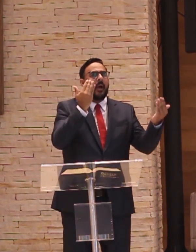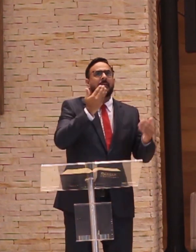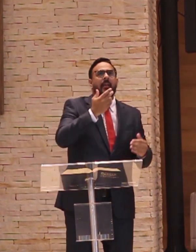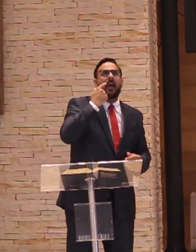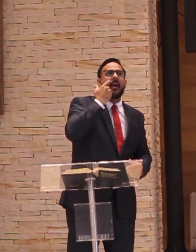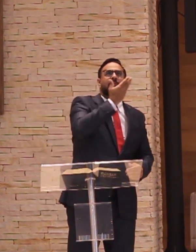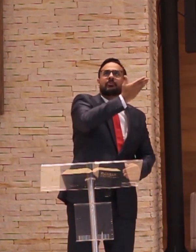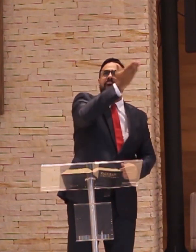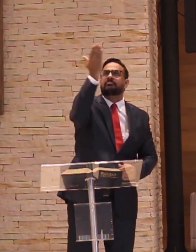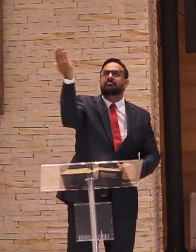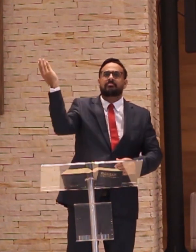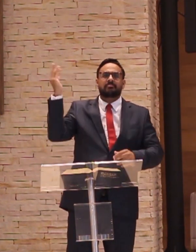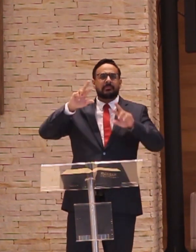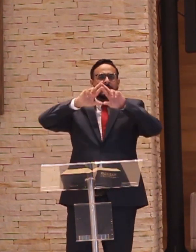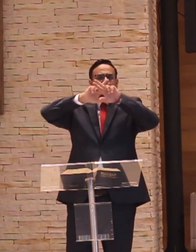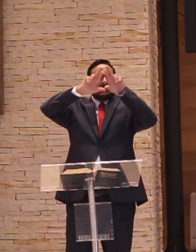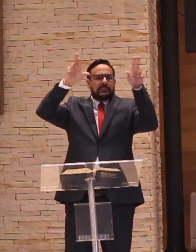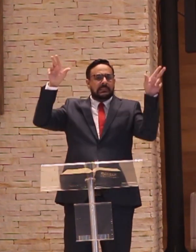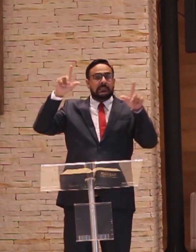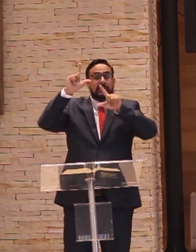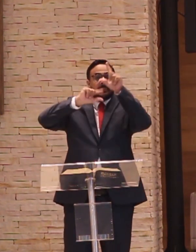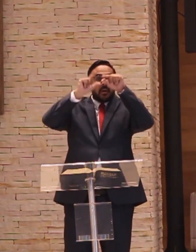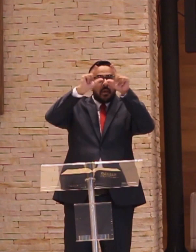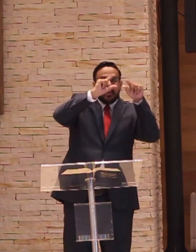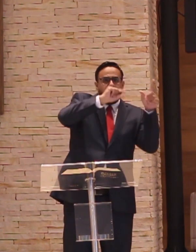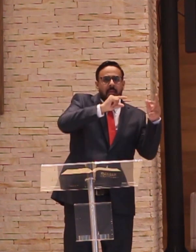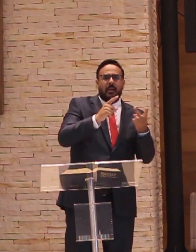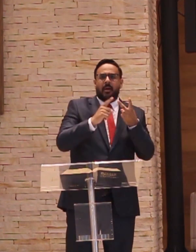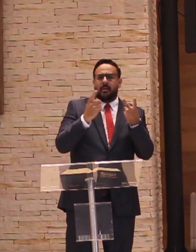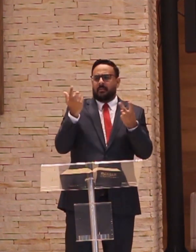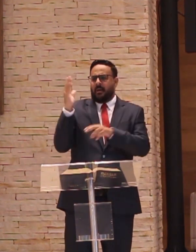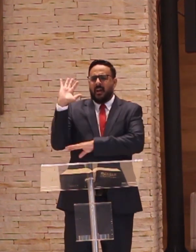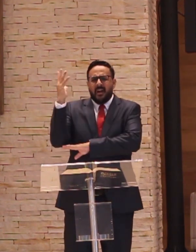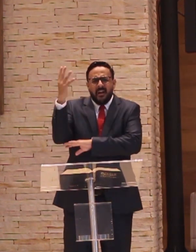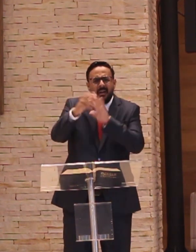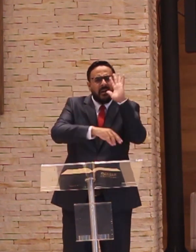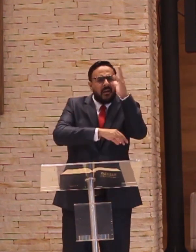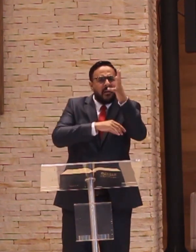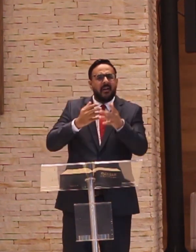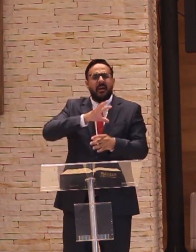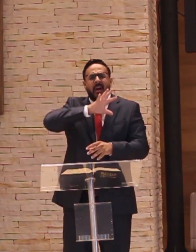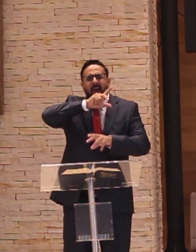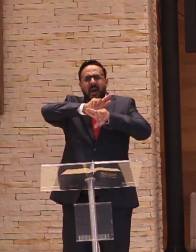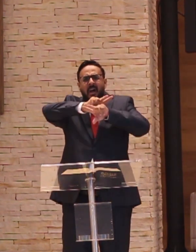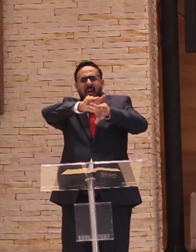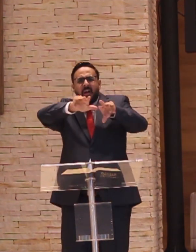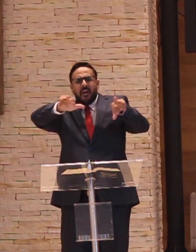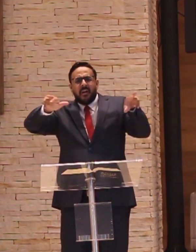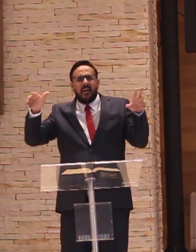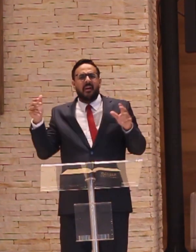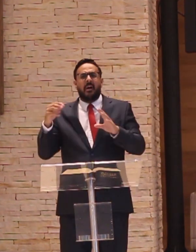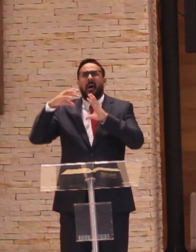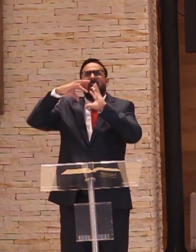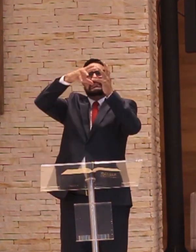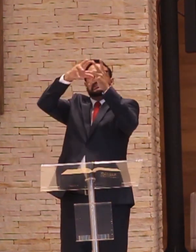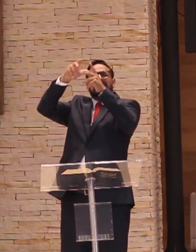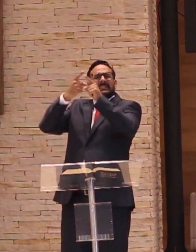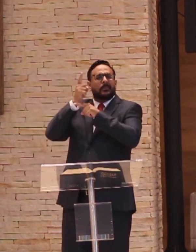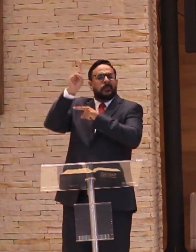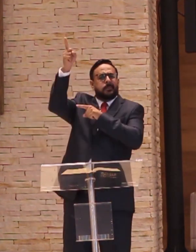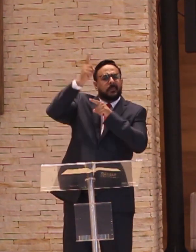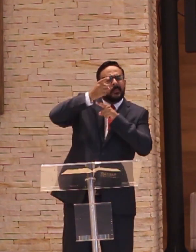humano. Compare as coisas que Deus fez, as estrelas, a natureza, os